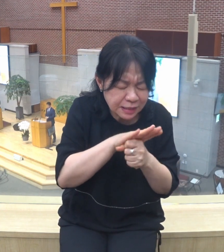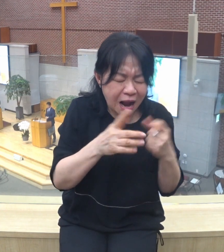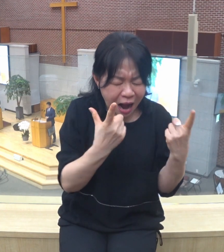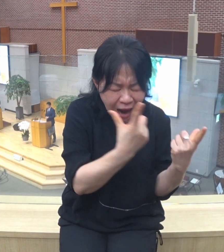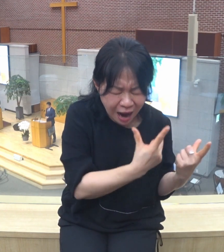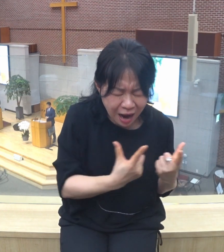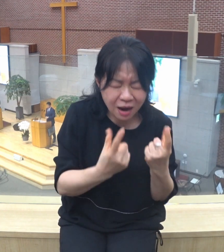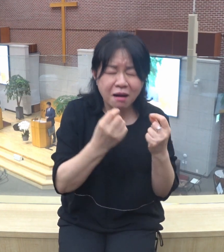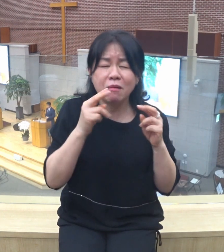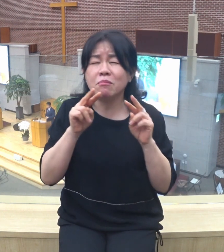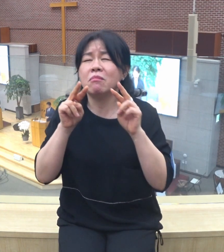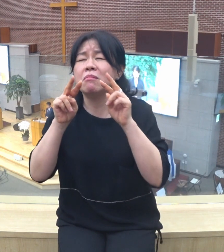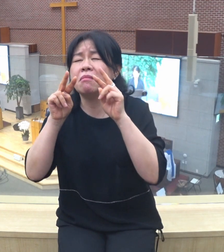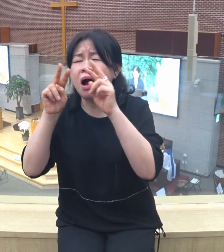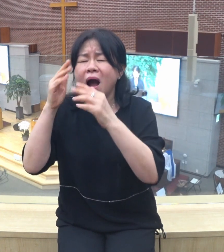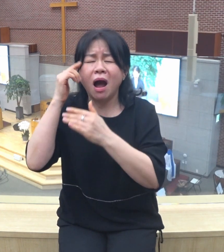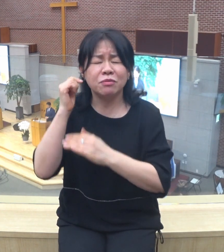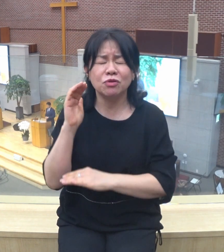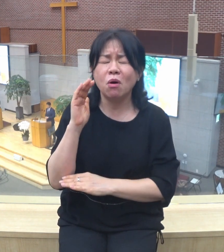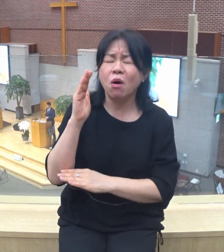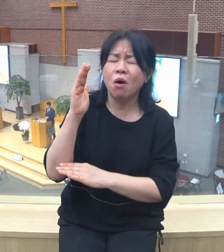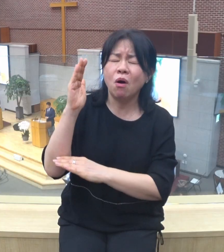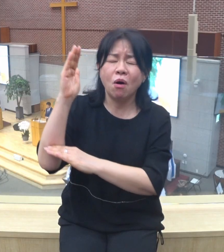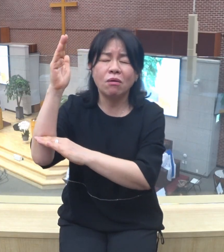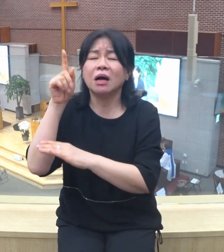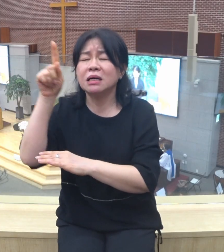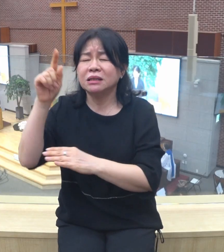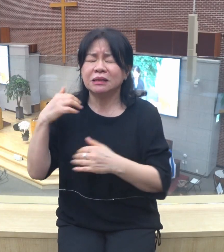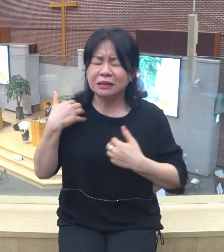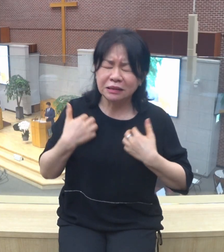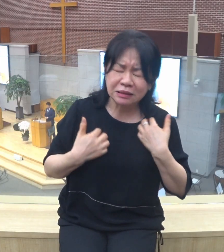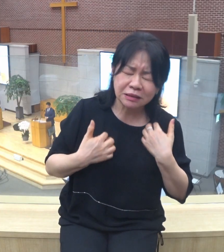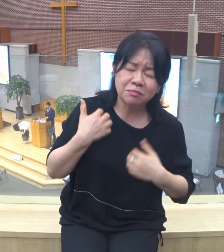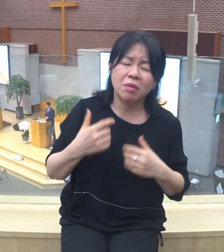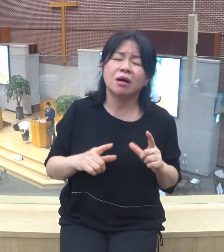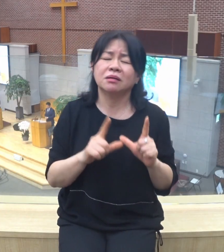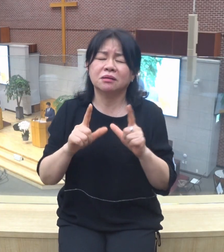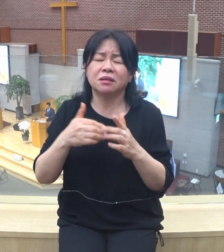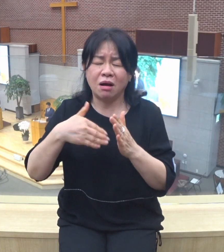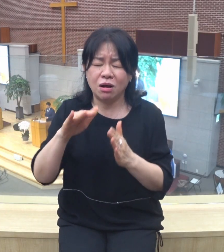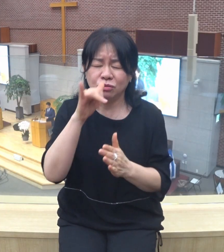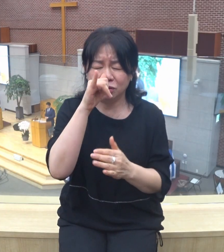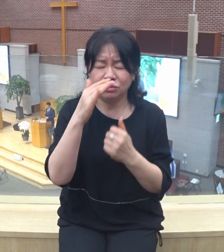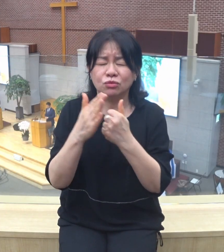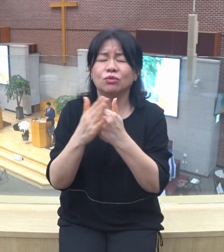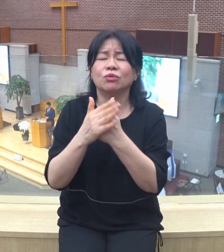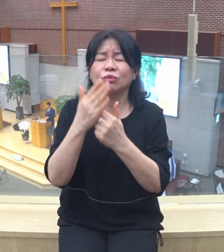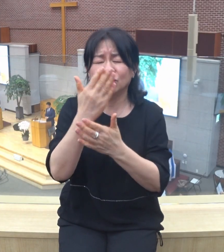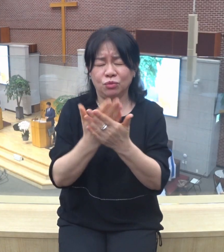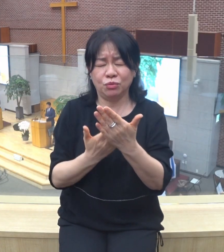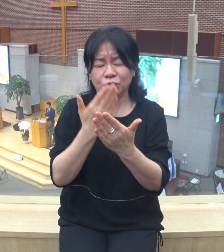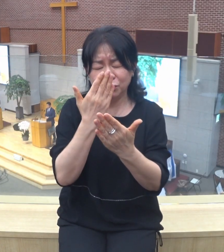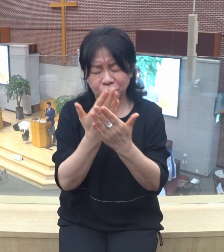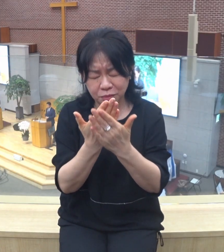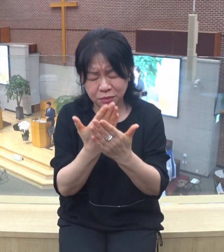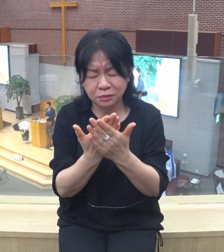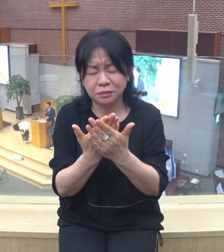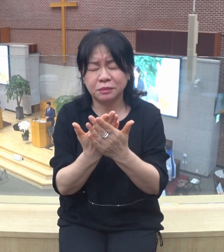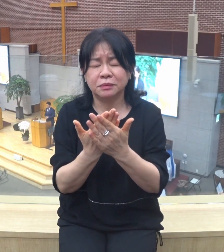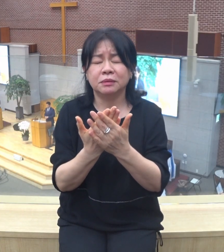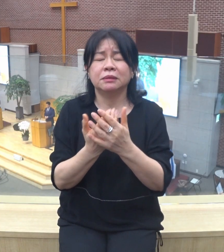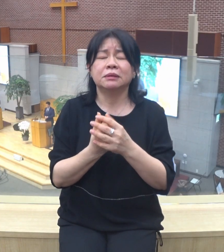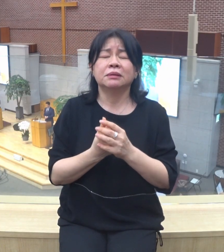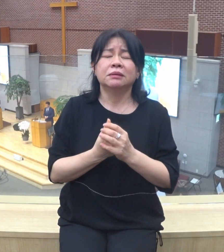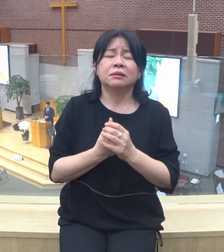하여 주옵소서. 하나님의 사랑의 빛을 세상에 비추어 하나님의 영광을 드러내는 삶을